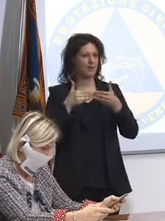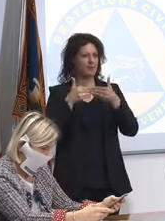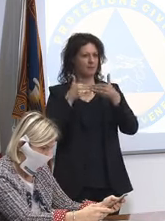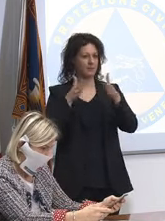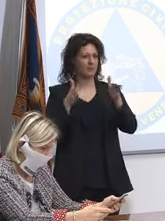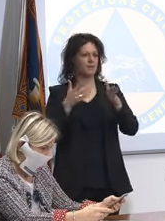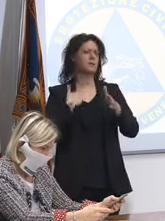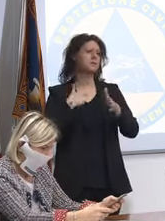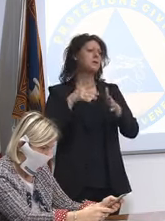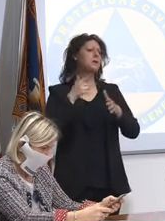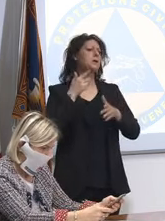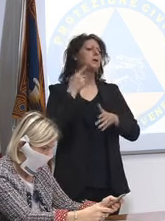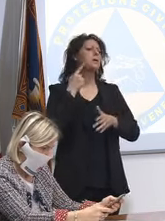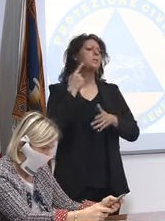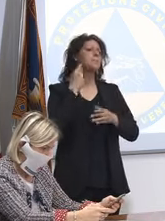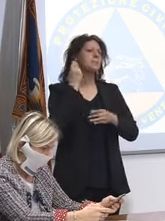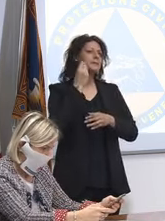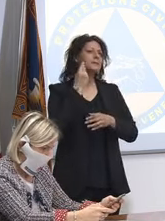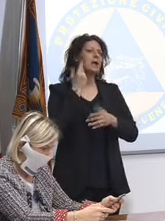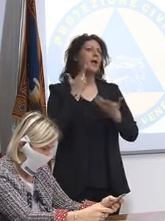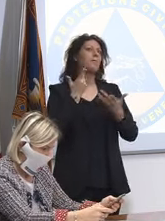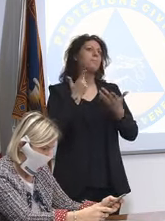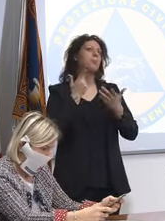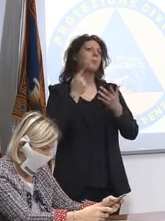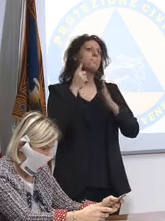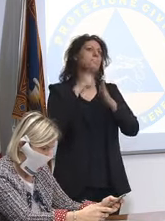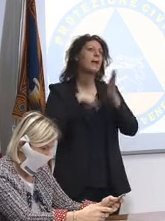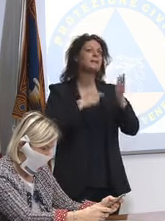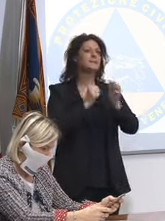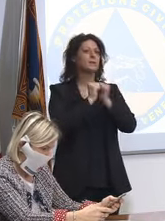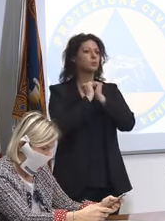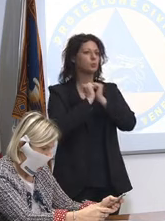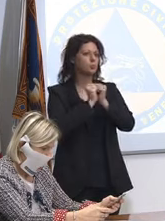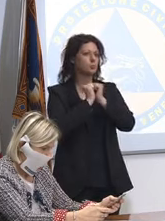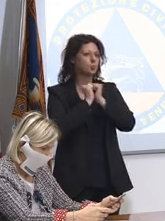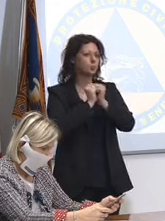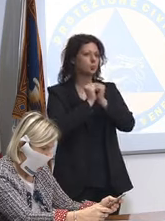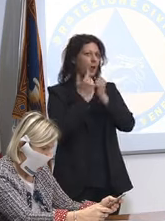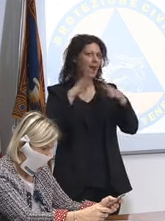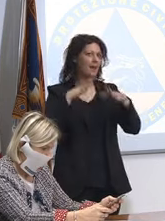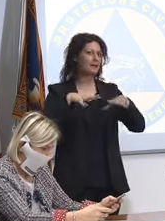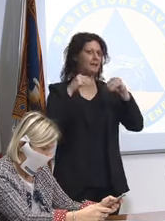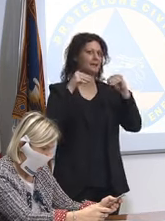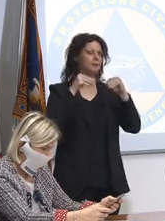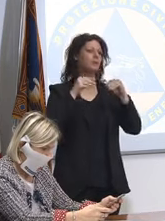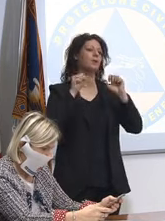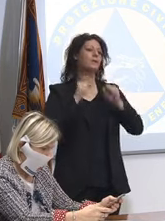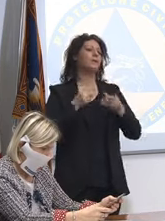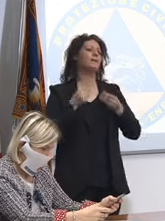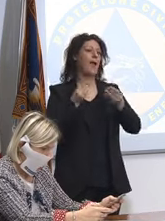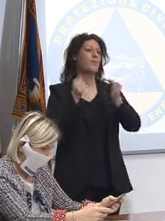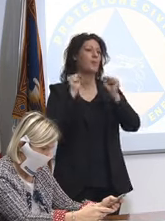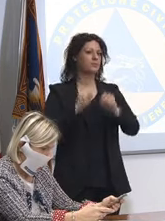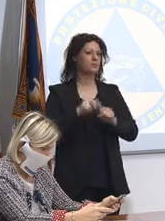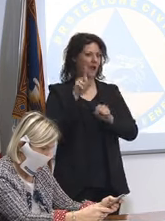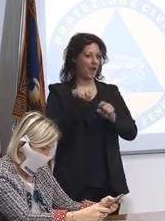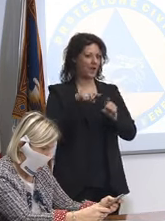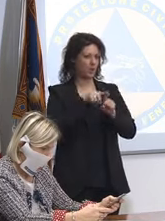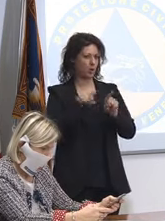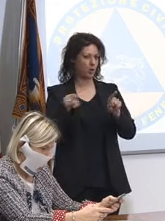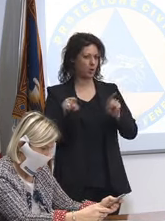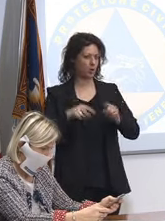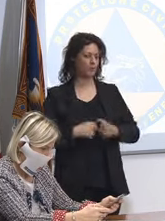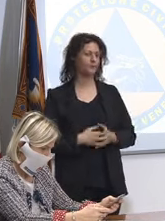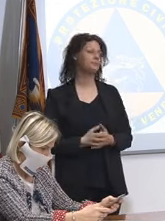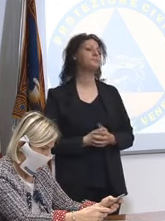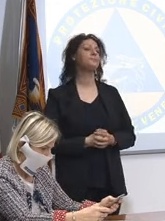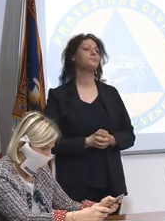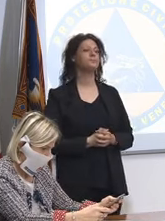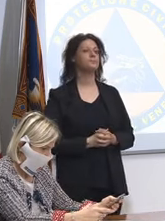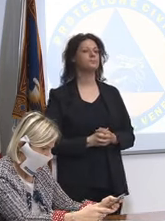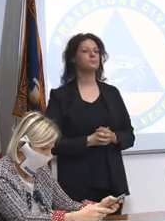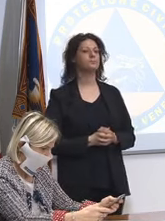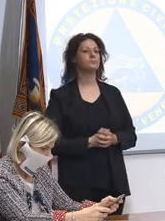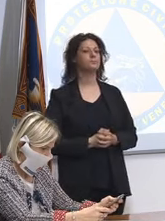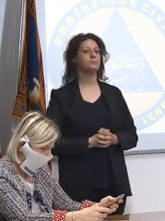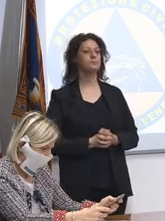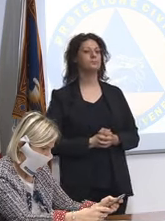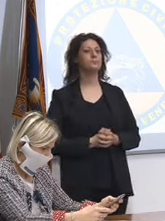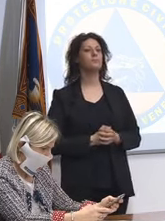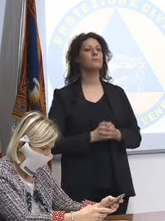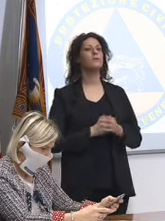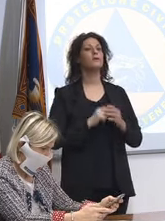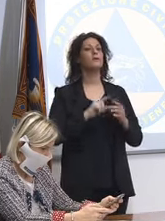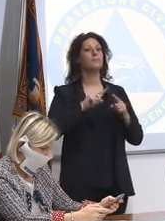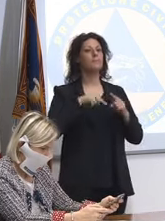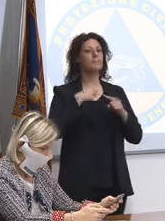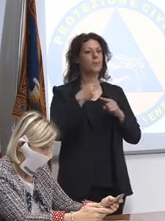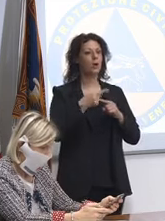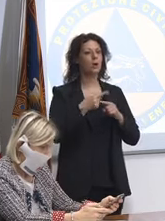fare l'operazione per giugno, io spero nella prima parte di giugno. Infine c'è una postilla che abbiamo messo dentro: i corsi per il